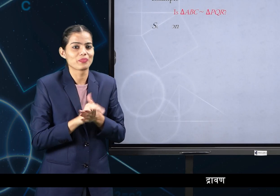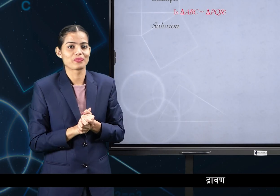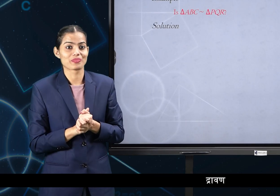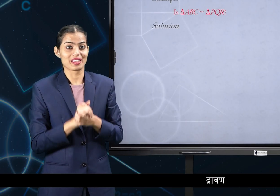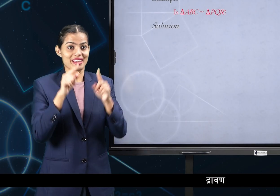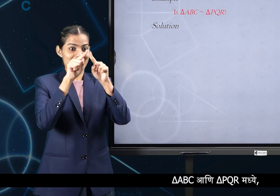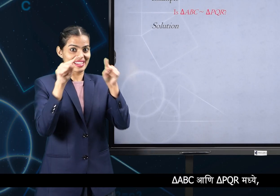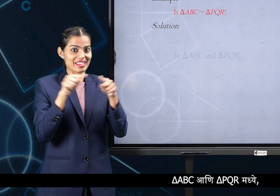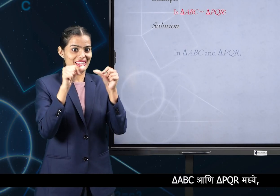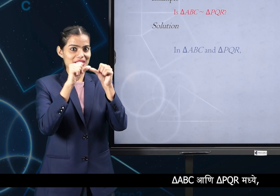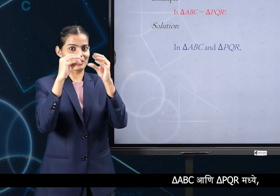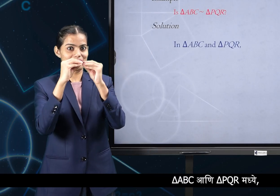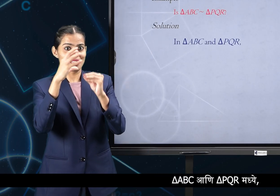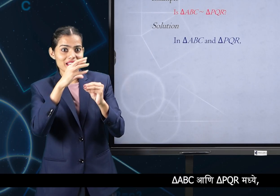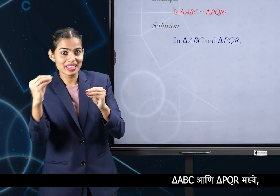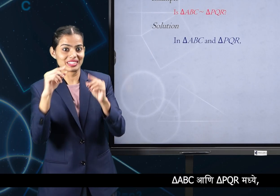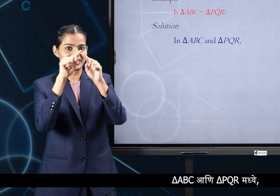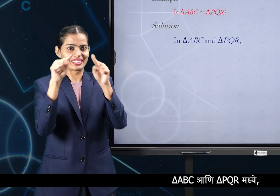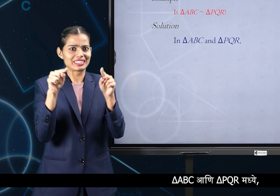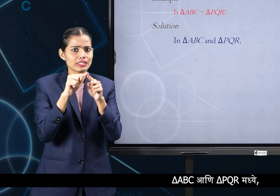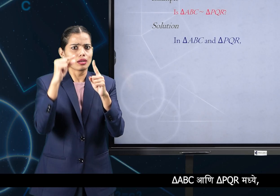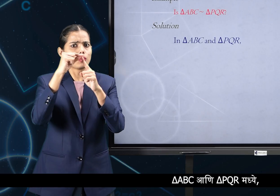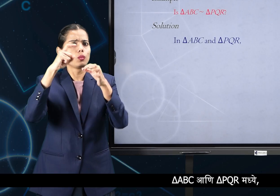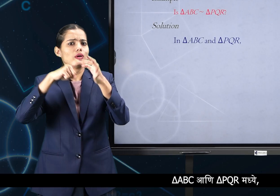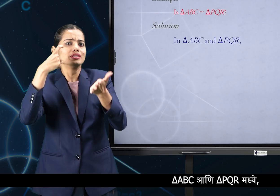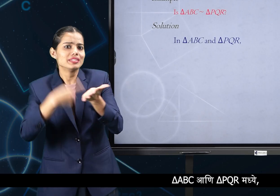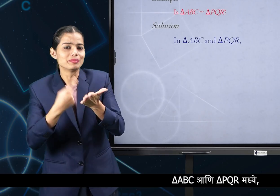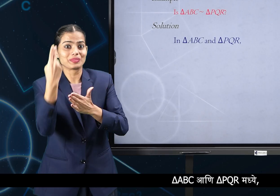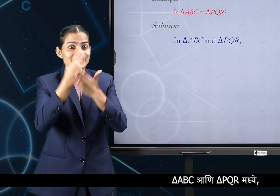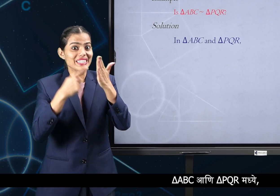द्रावण, ट्रायंगल ABC आणि ट्रायंगल PQR मध्ये